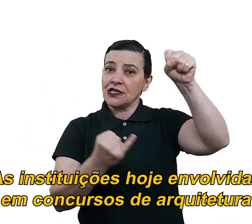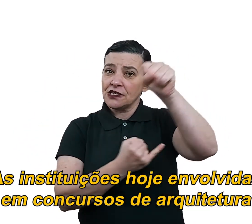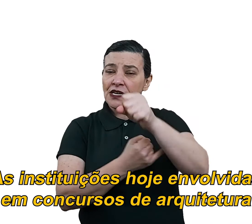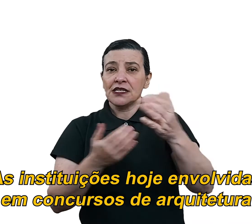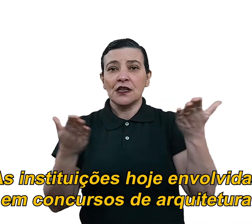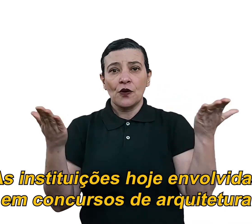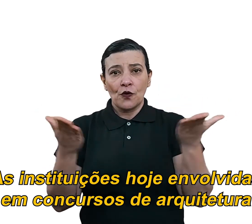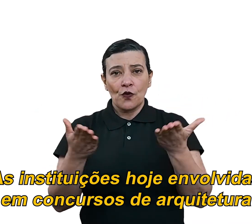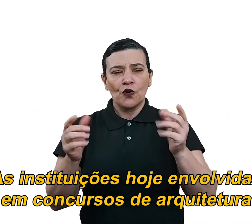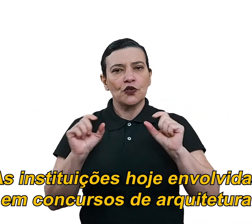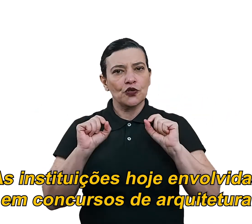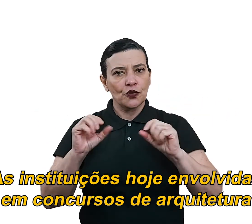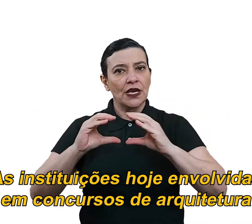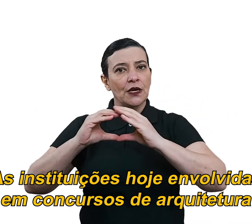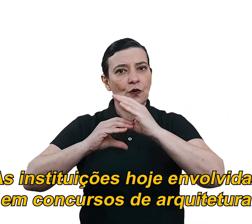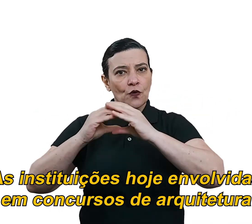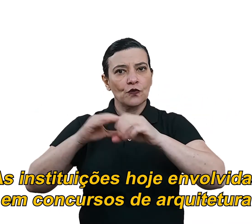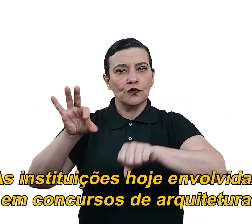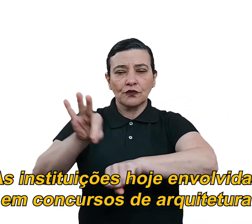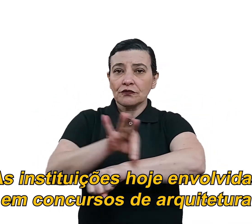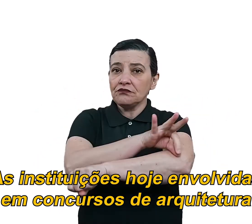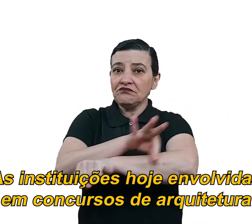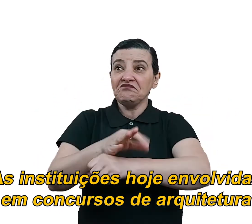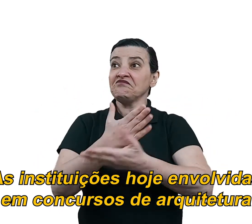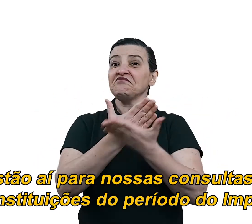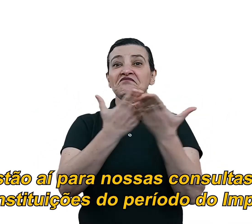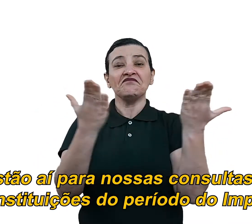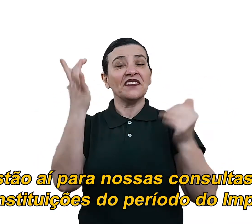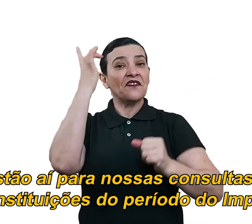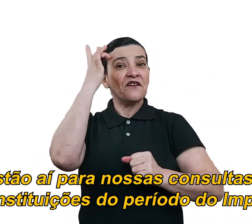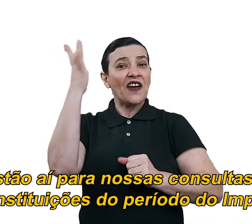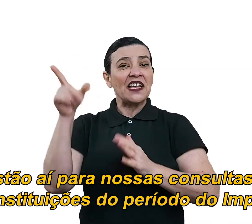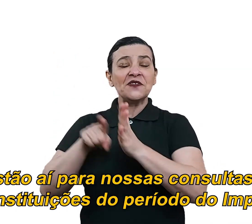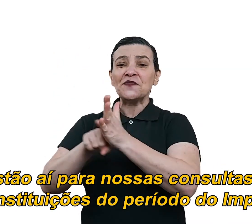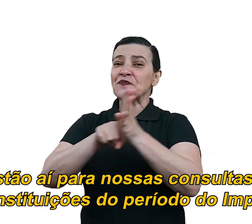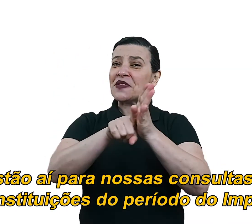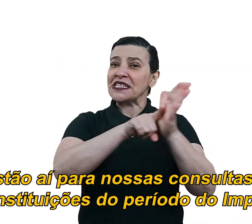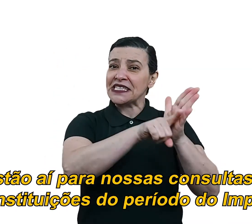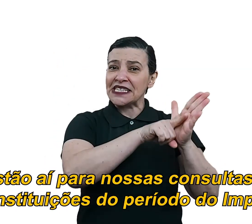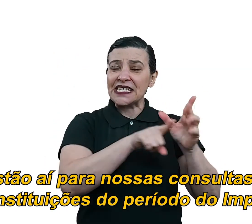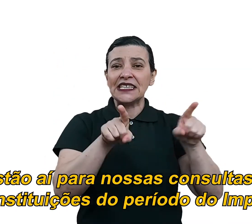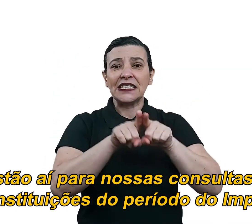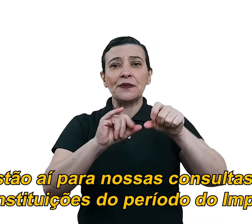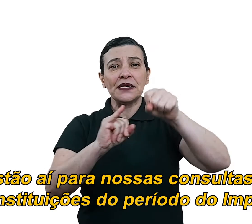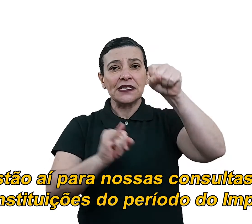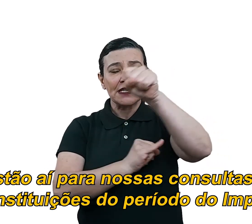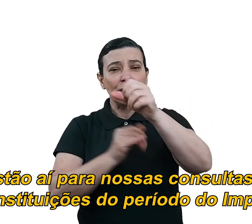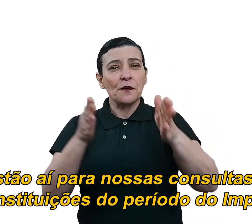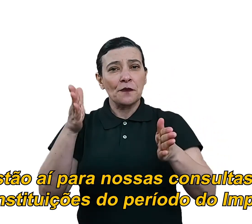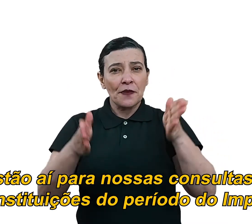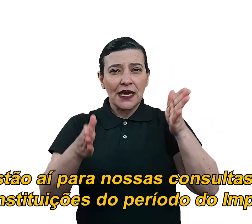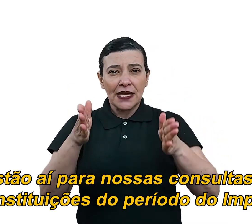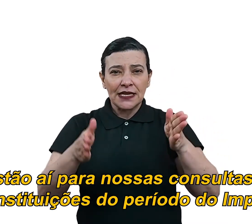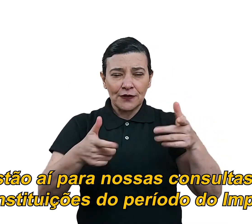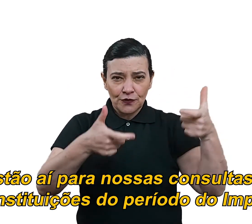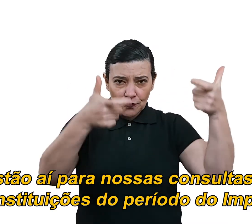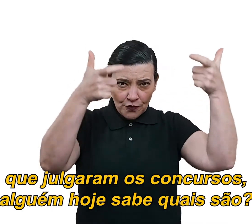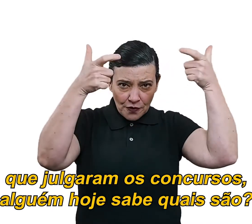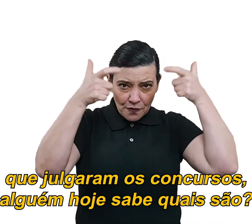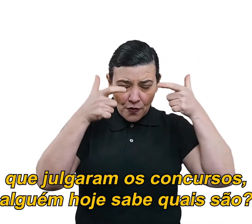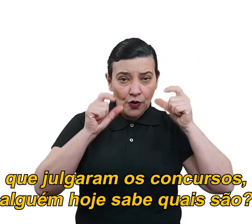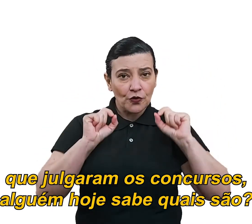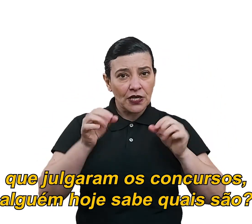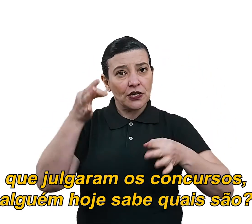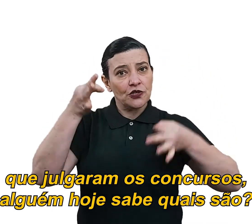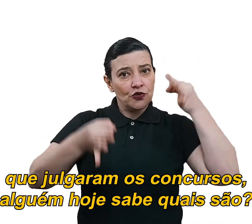As instituições hoje envolvidas em concursos de arquitetura estão aí para nossas consultas. E as instituições do período do